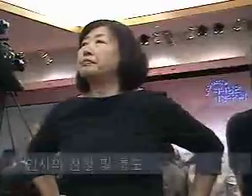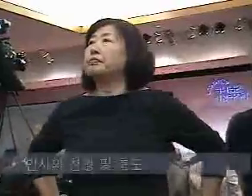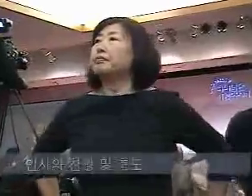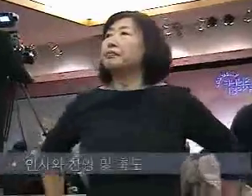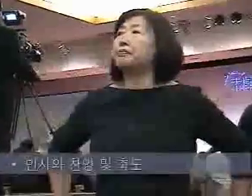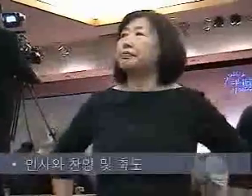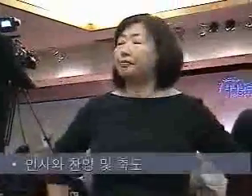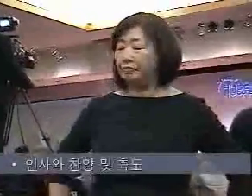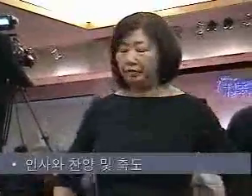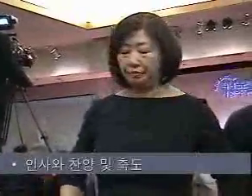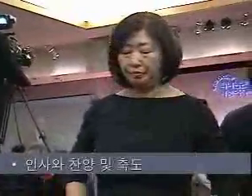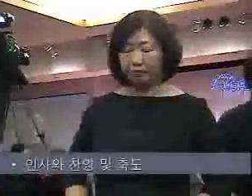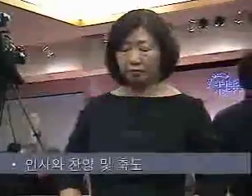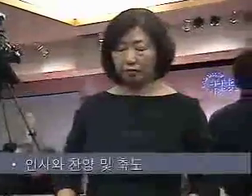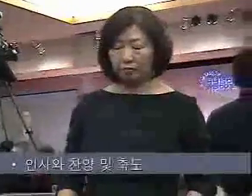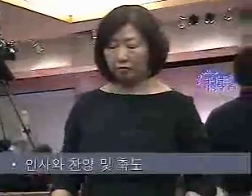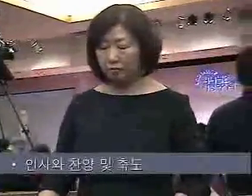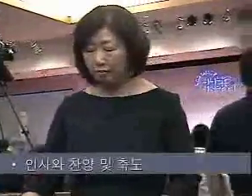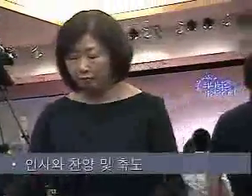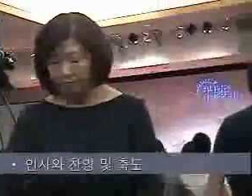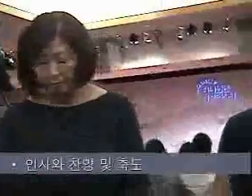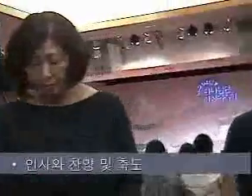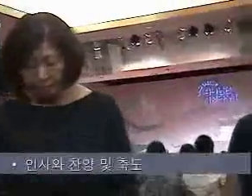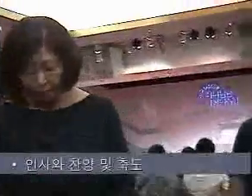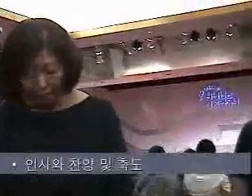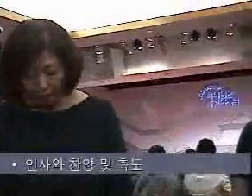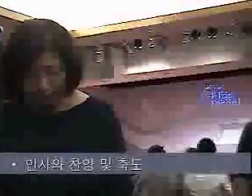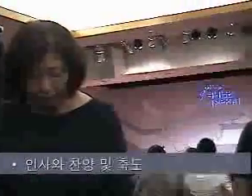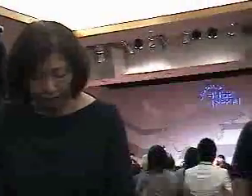우리 믿음 고백합시다. 주와 같이 길 가는 것